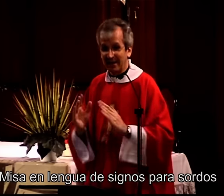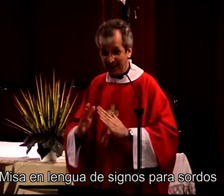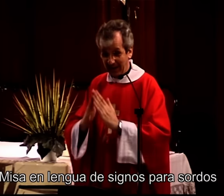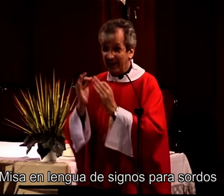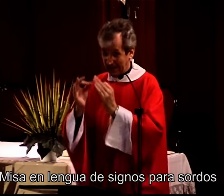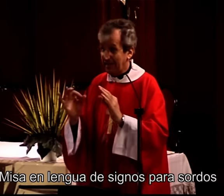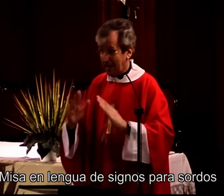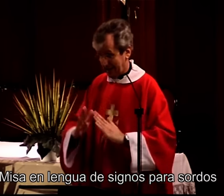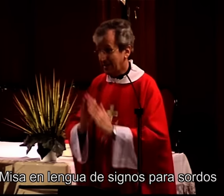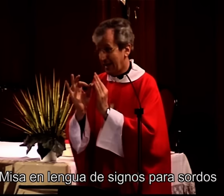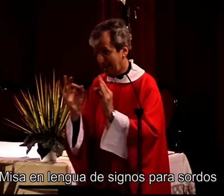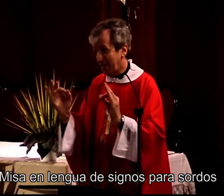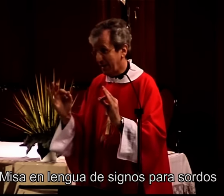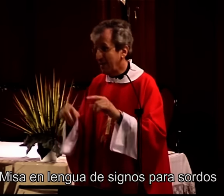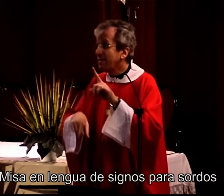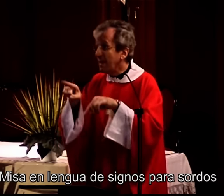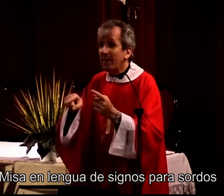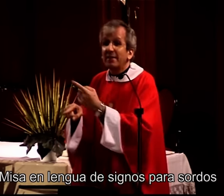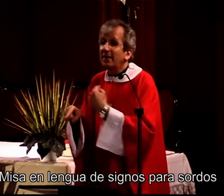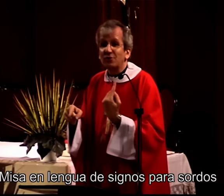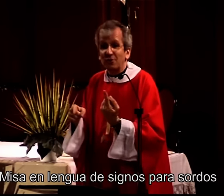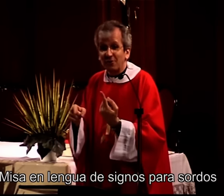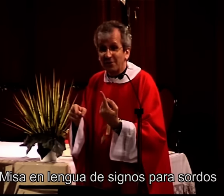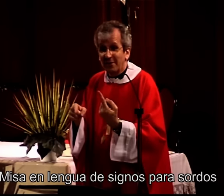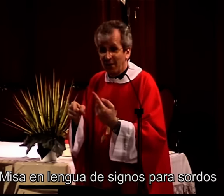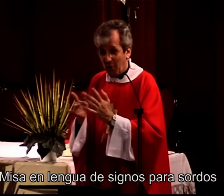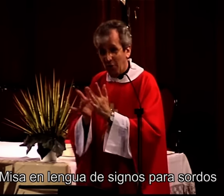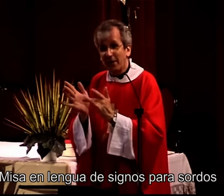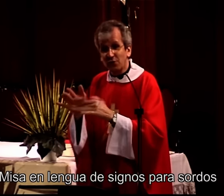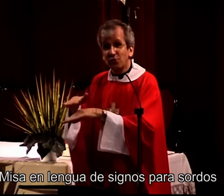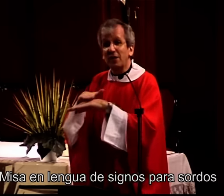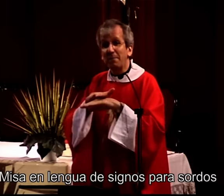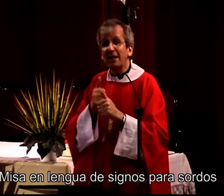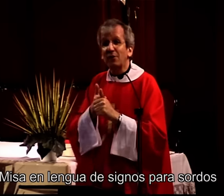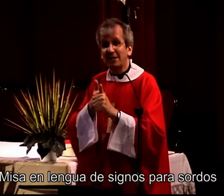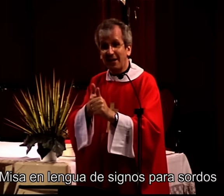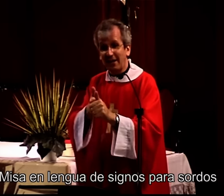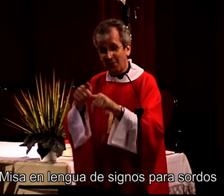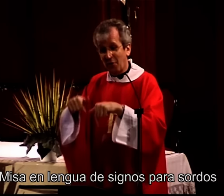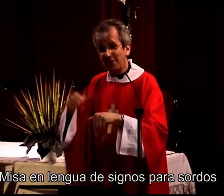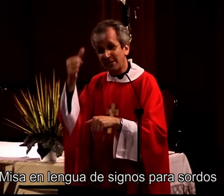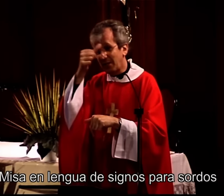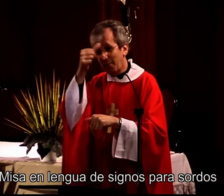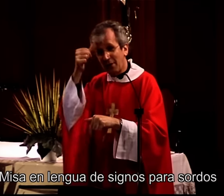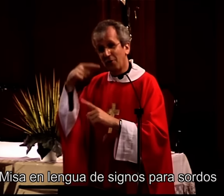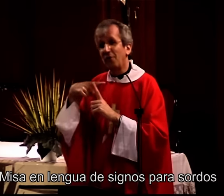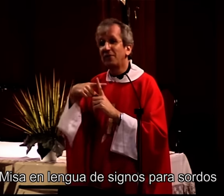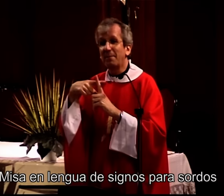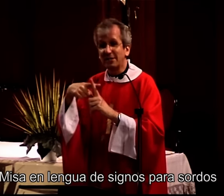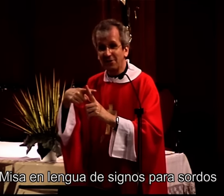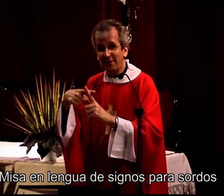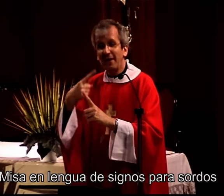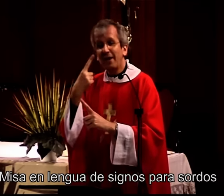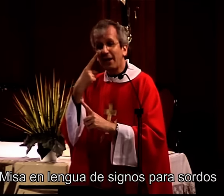Santa. Que sea Santa de verdad, depende de nosotros. Hoy Jesús nos ha invitado a seguirle. Hoy es este domingo